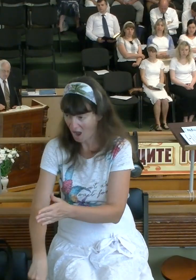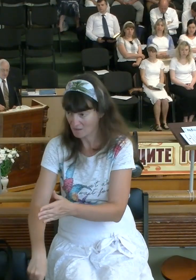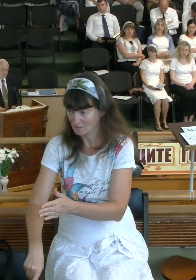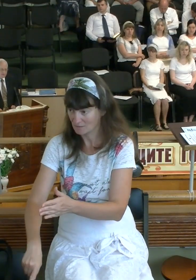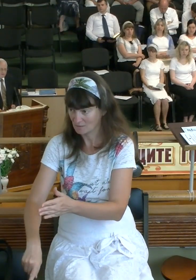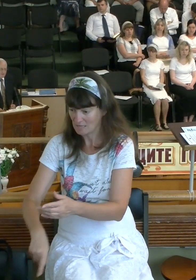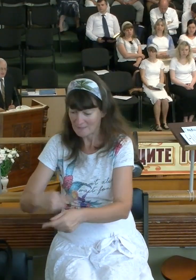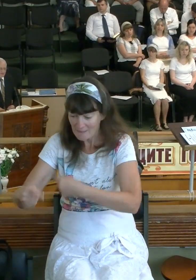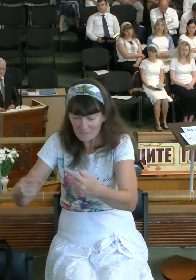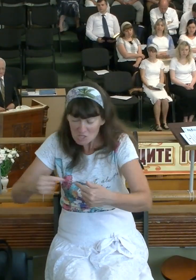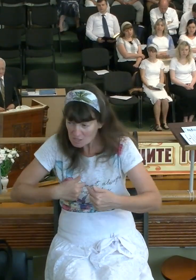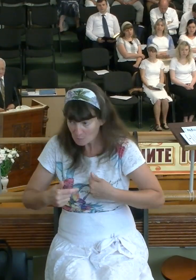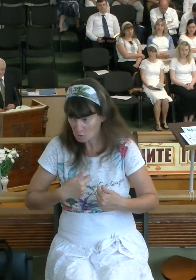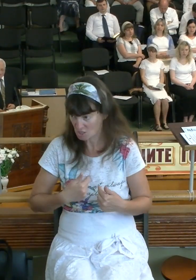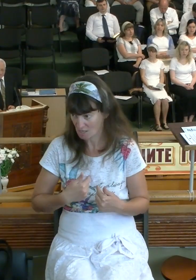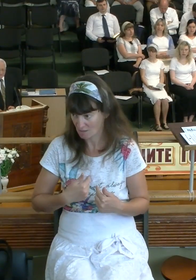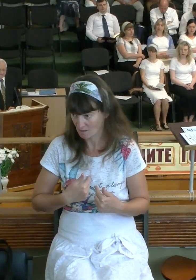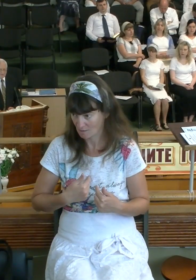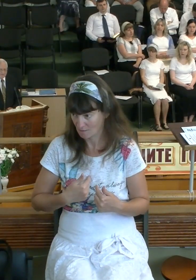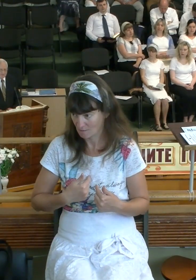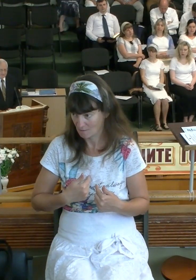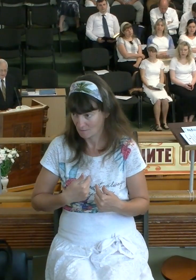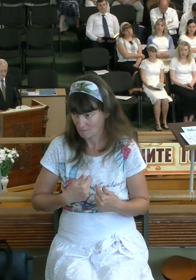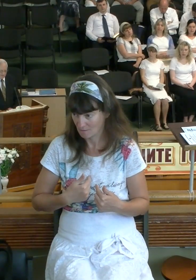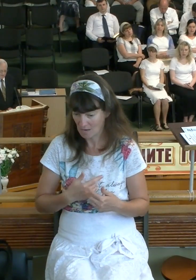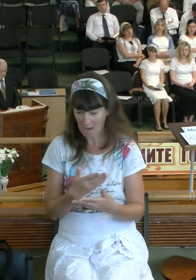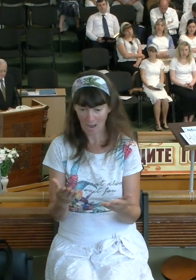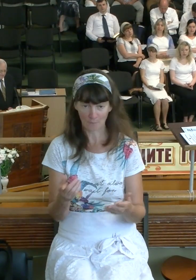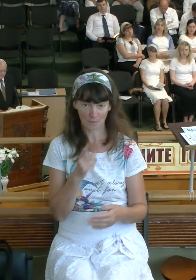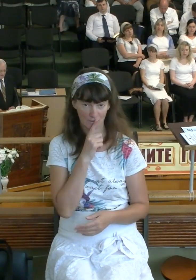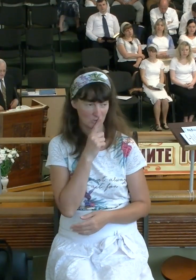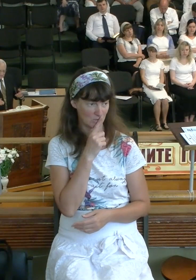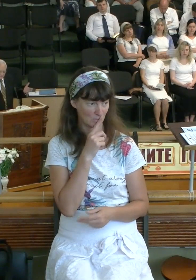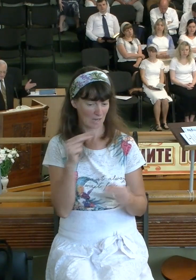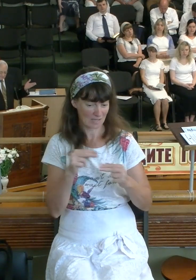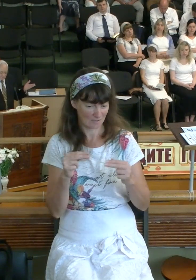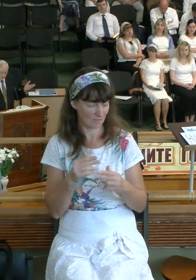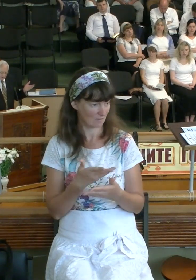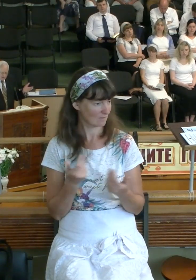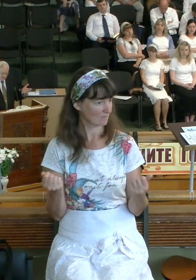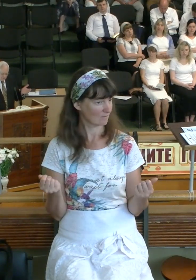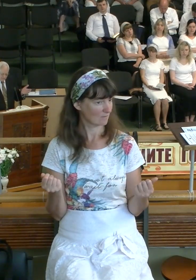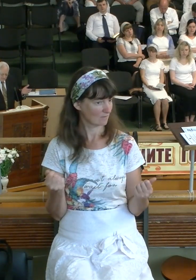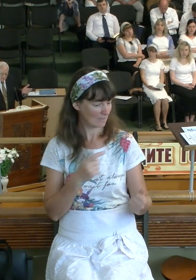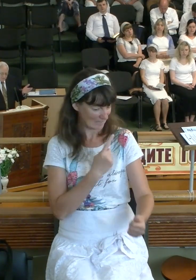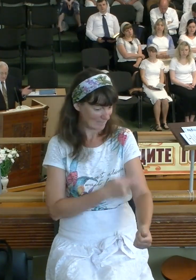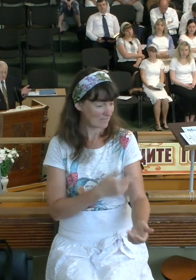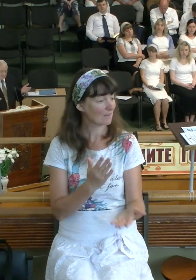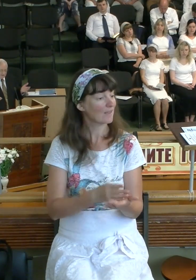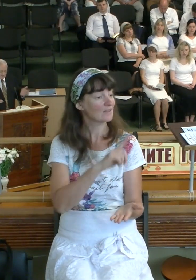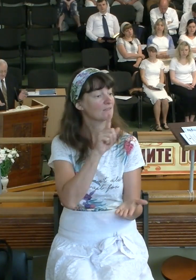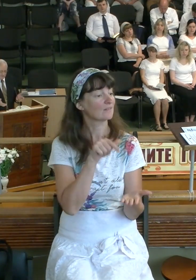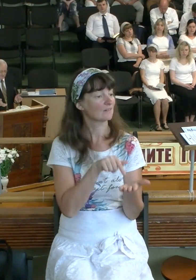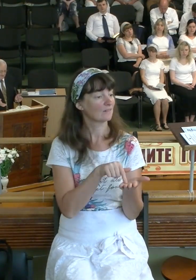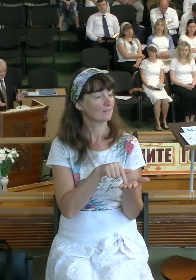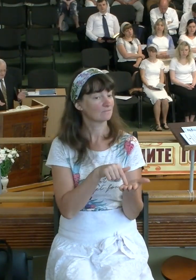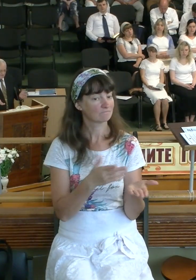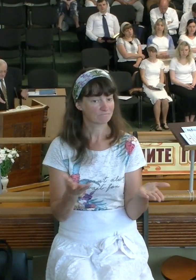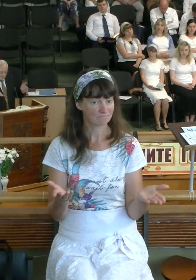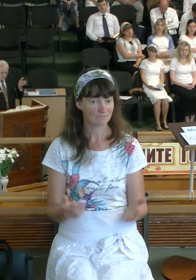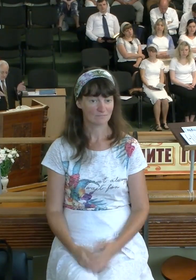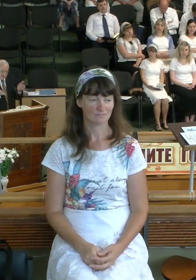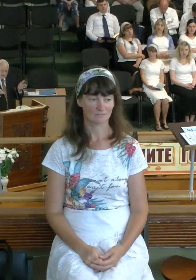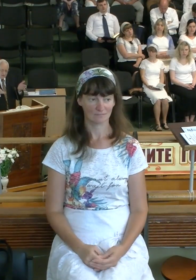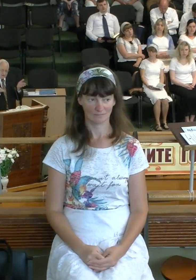3 глава, 8 стих, ангелу Лаодикийской церкви, ангелу Филадельфийской церкви,